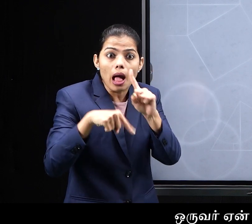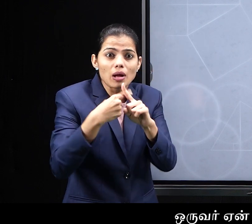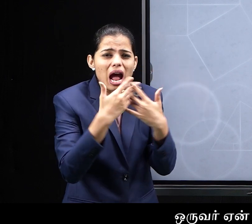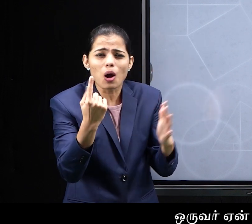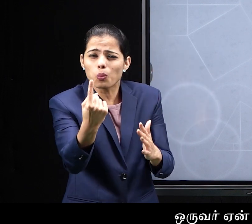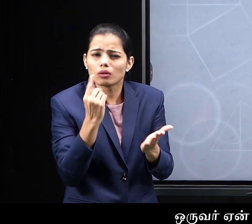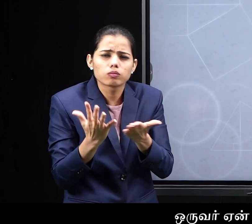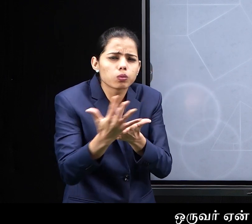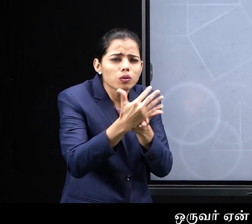வேண்டும்?